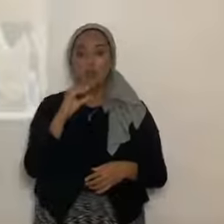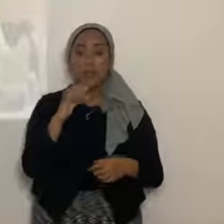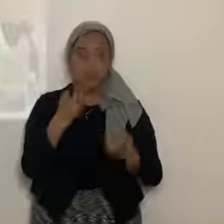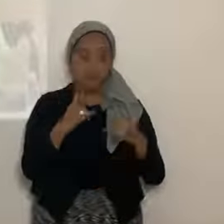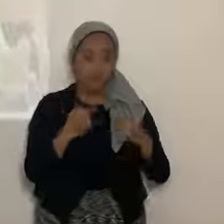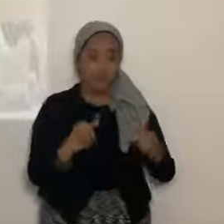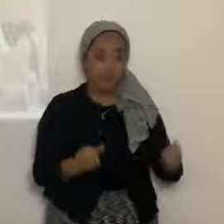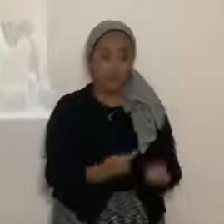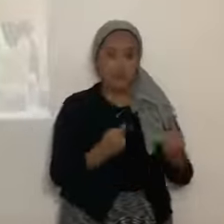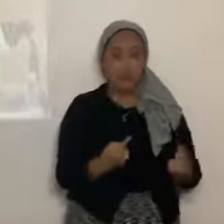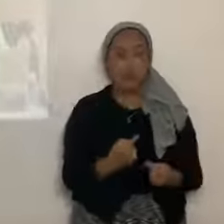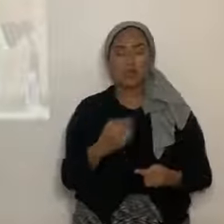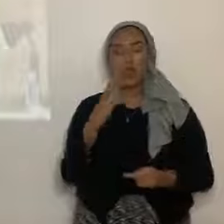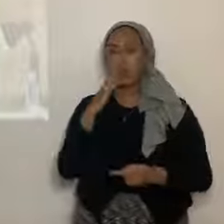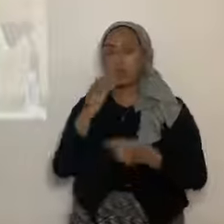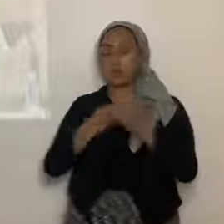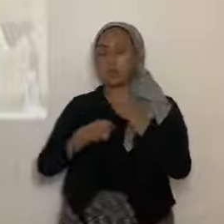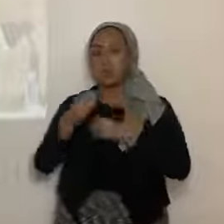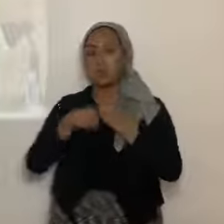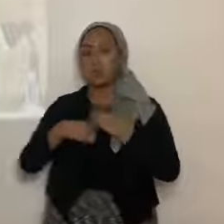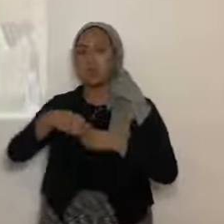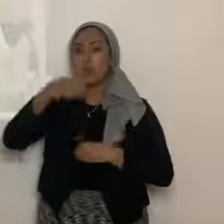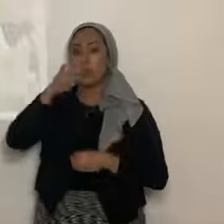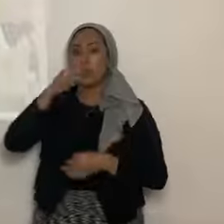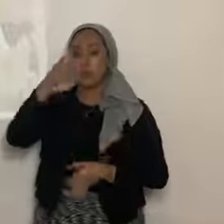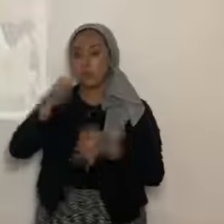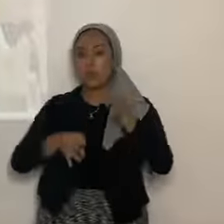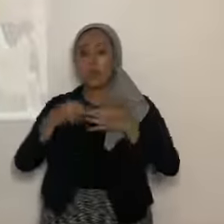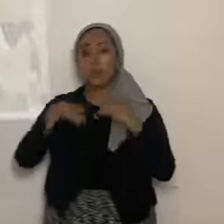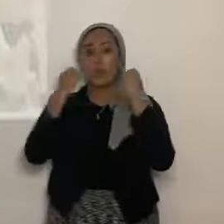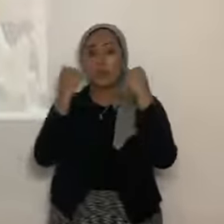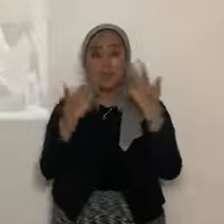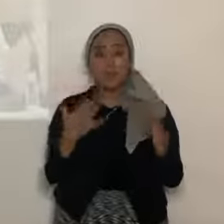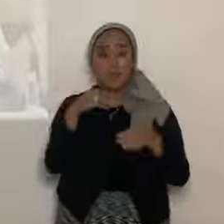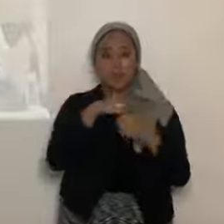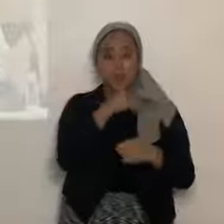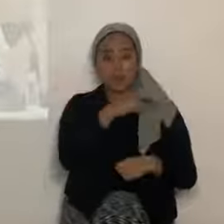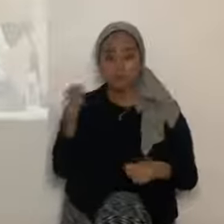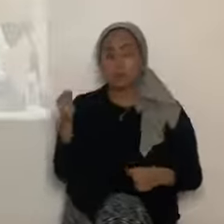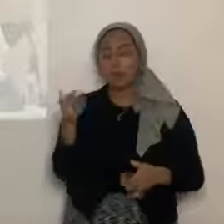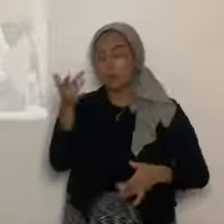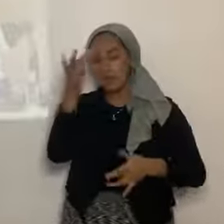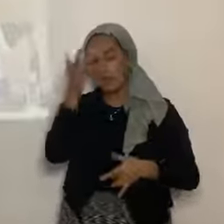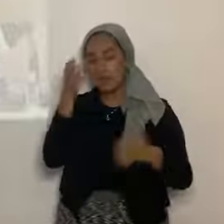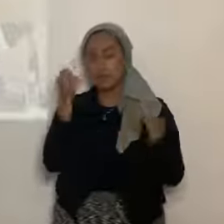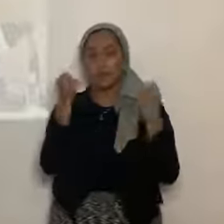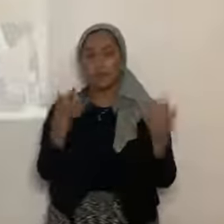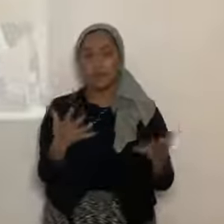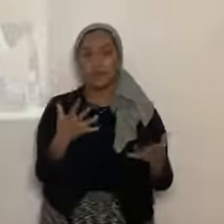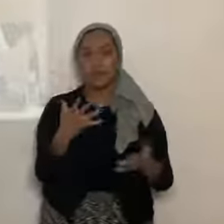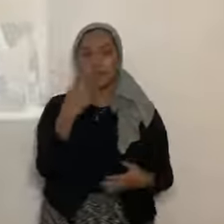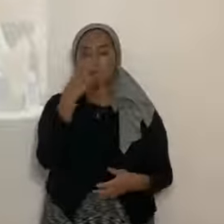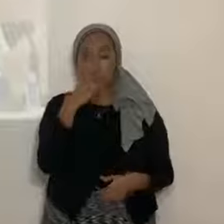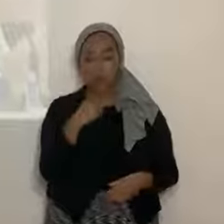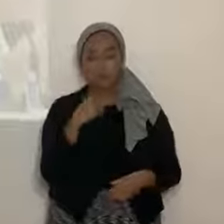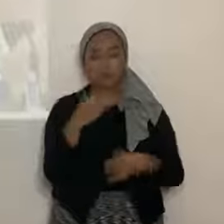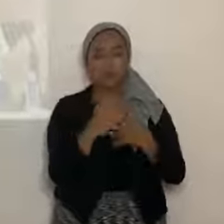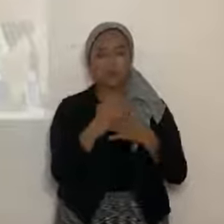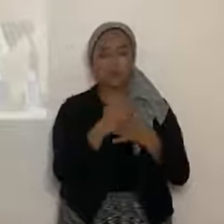del Adón, juicio come y bebe para sí. Por lo cual hay muchos que enfermos y debilitados entre vosotros. Y